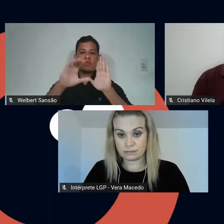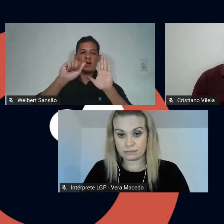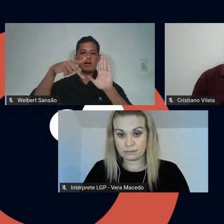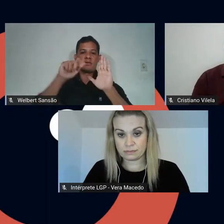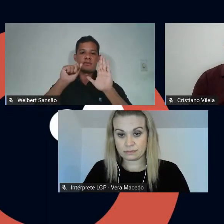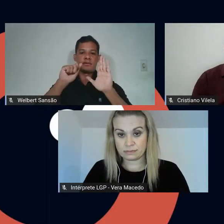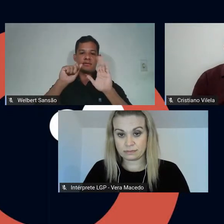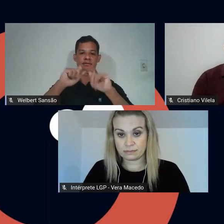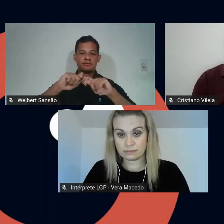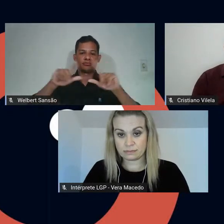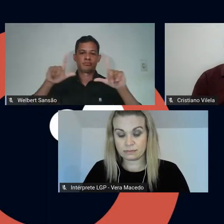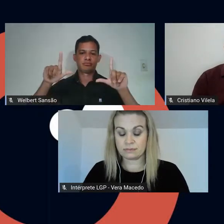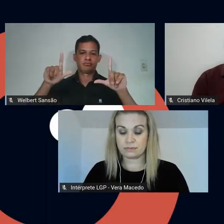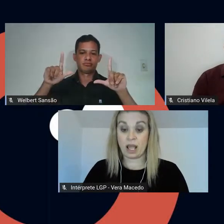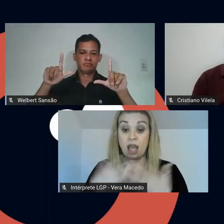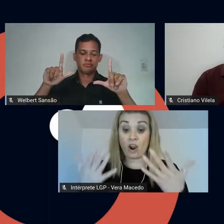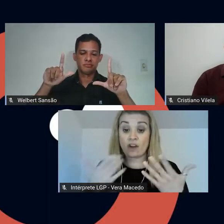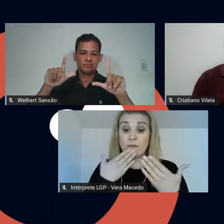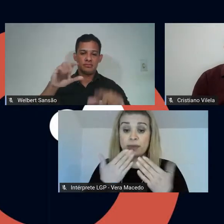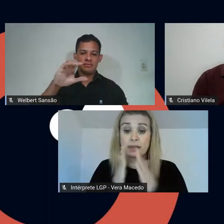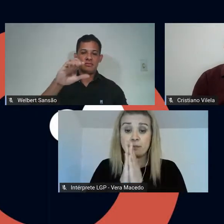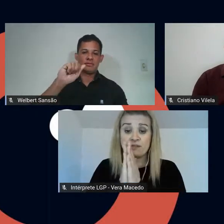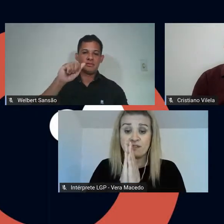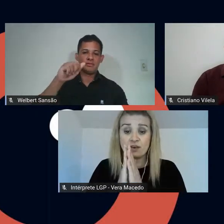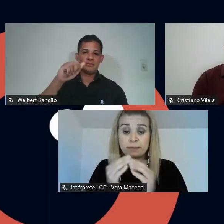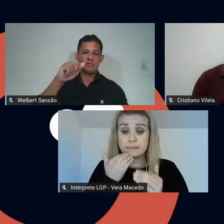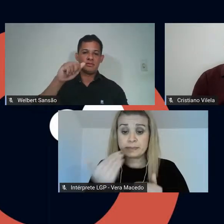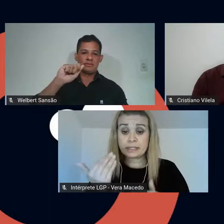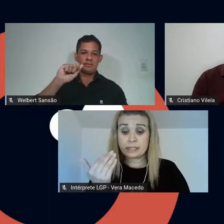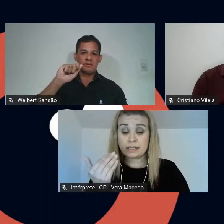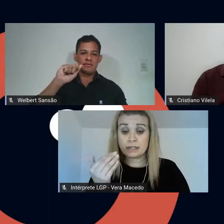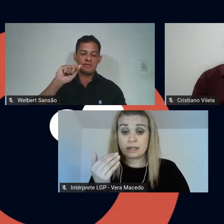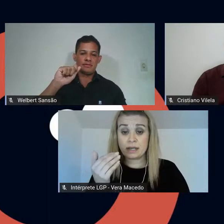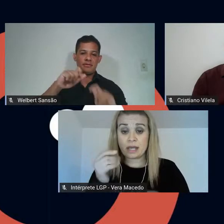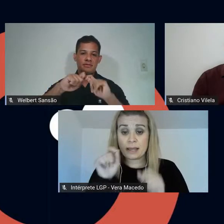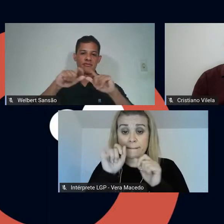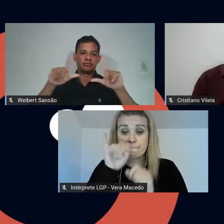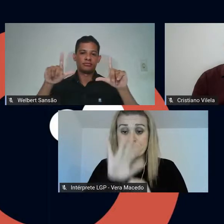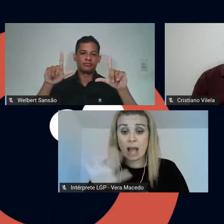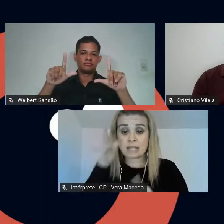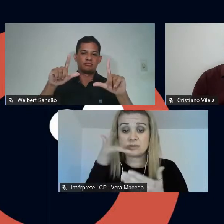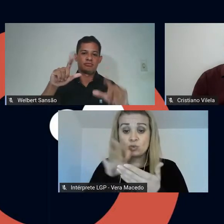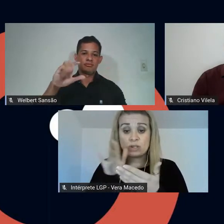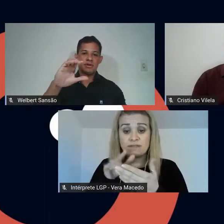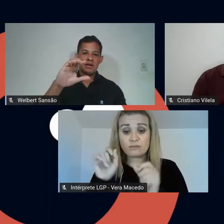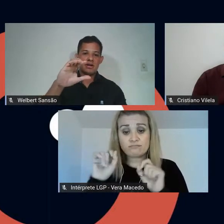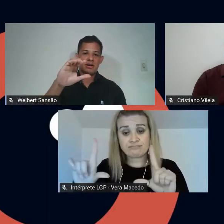imagético. Vou pedir para, por favor, passar a imagem do